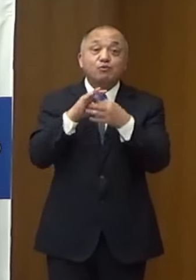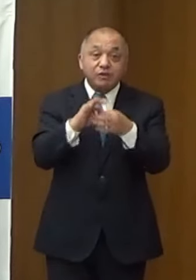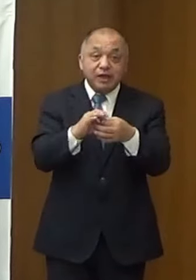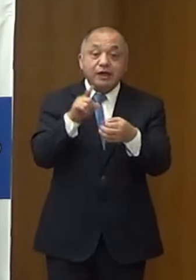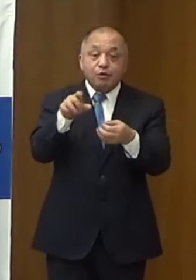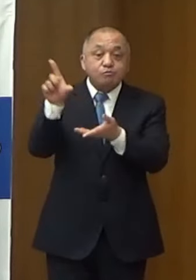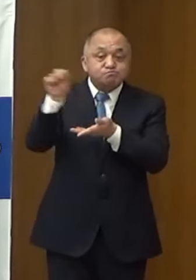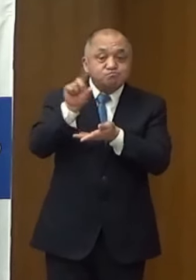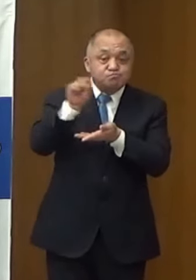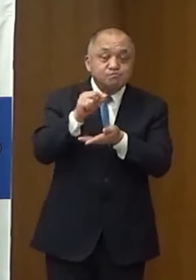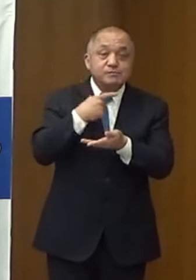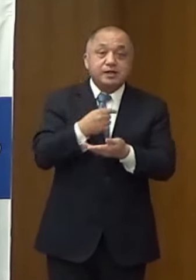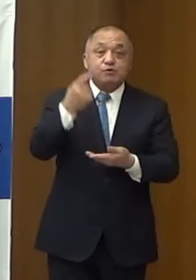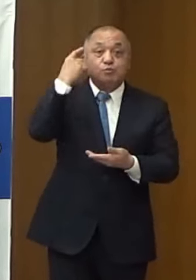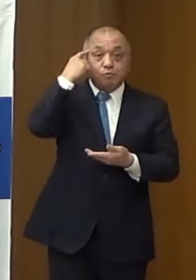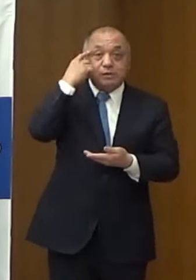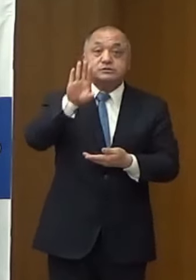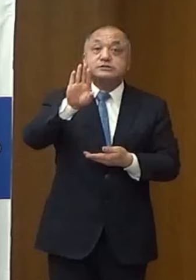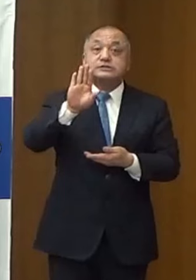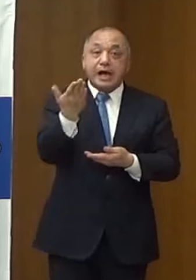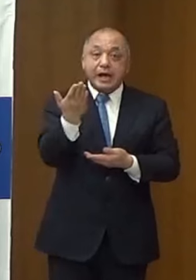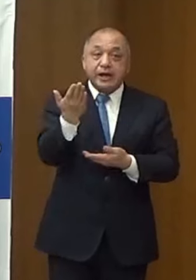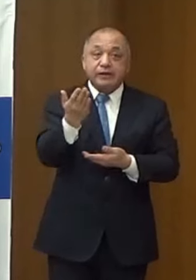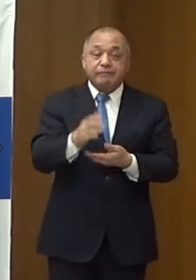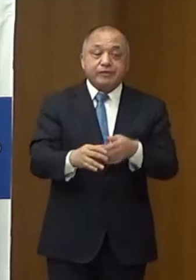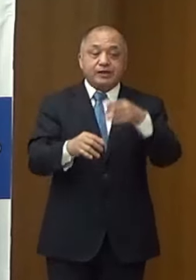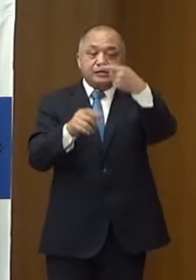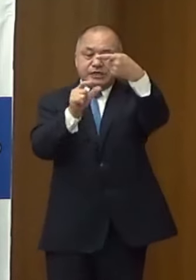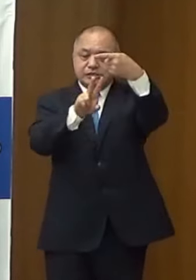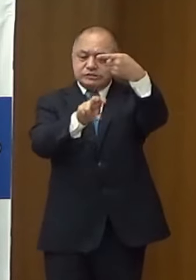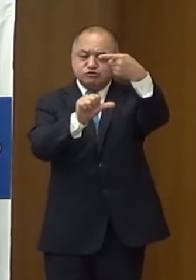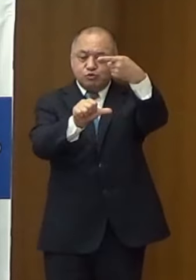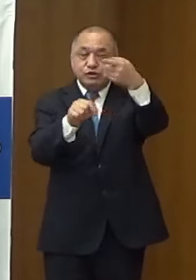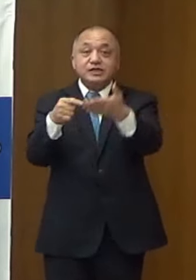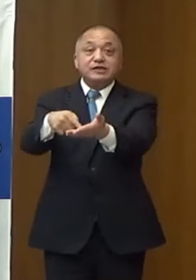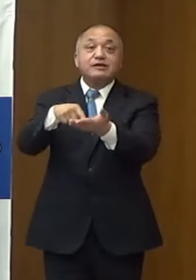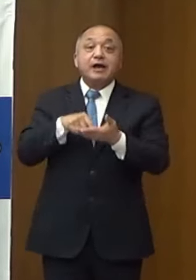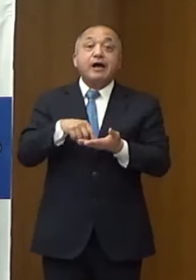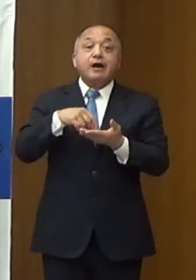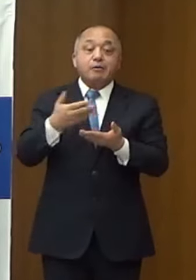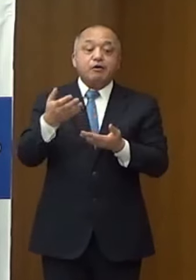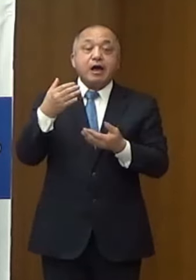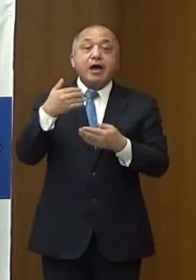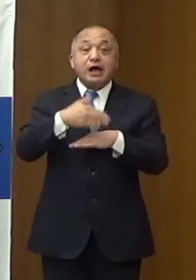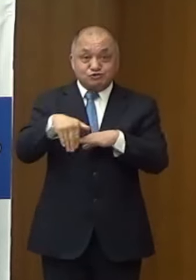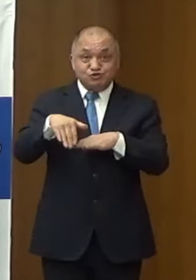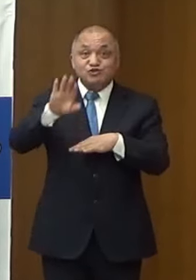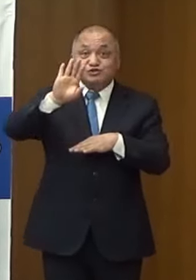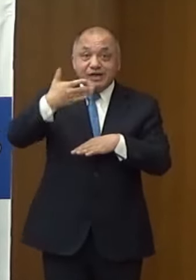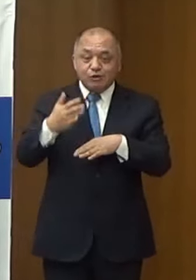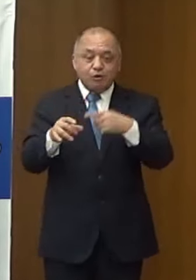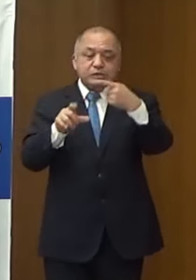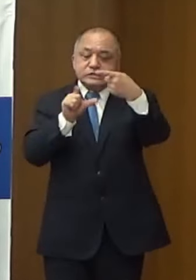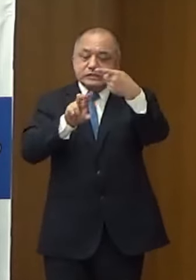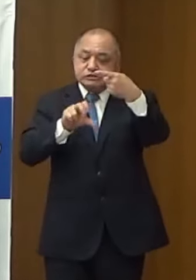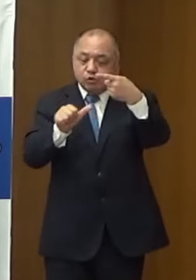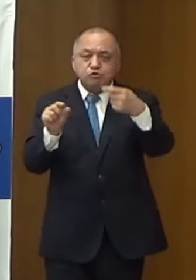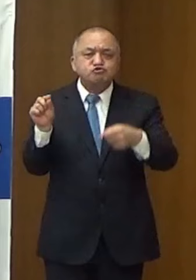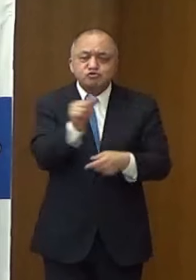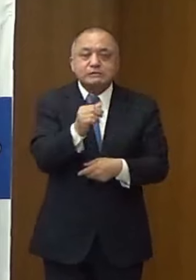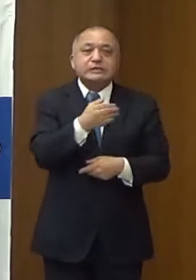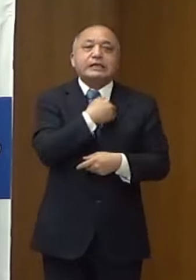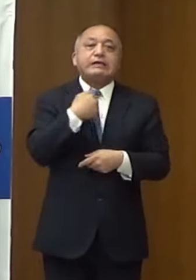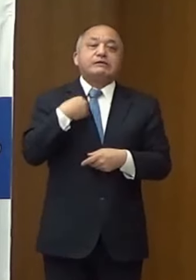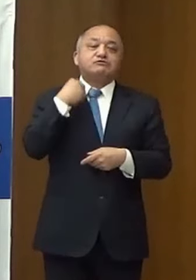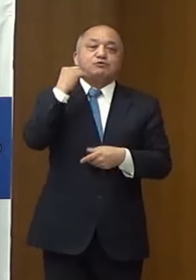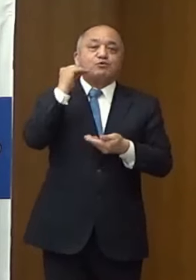ご利用いただければと思いますが、25日に来るんですけども、25日にはまだこの申請はでき